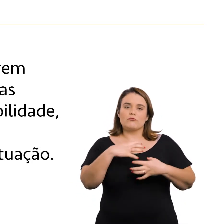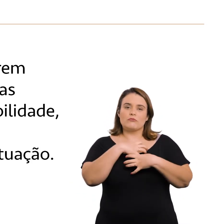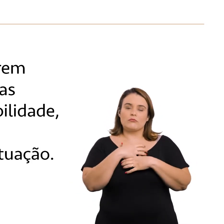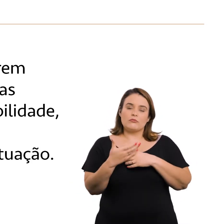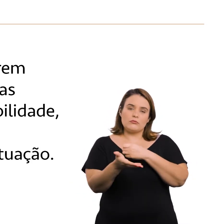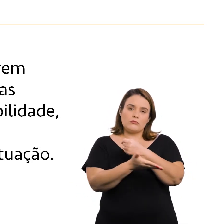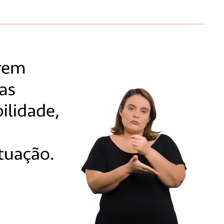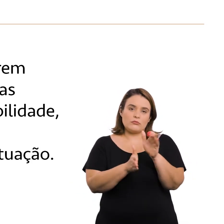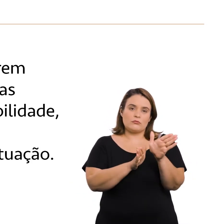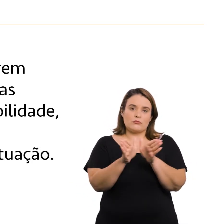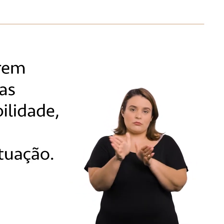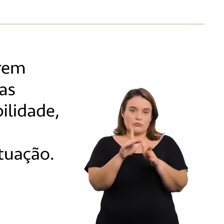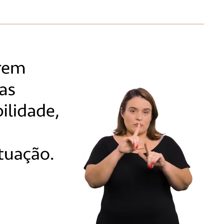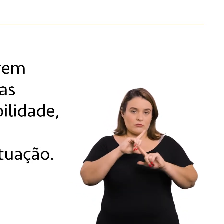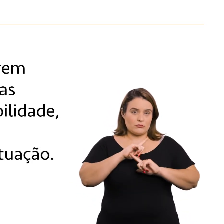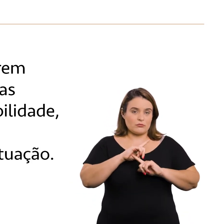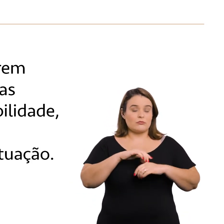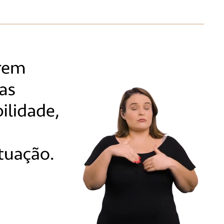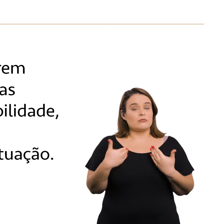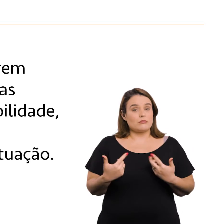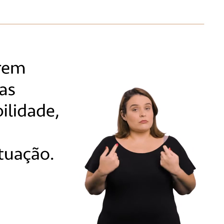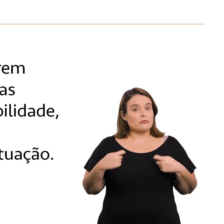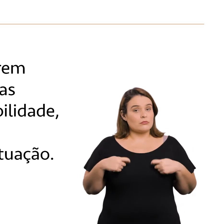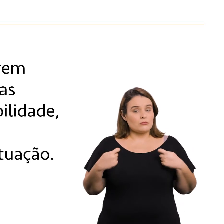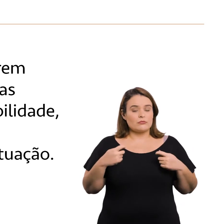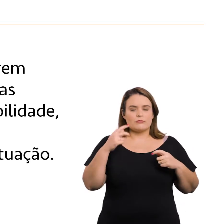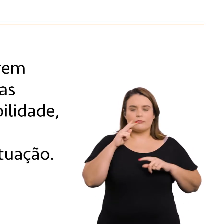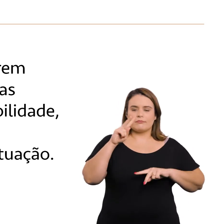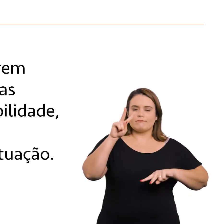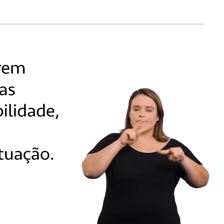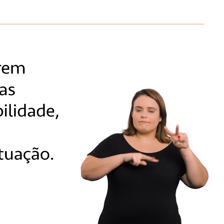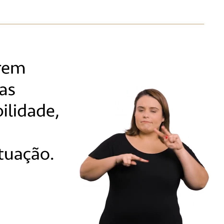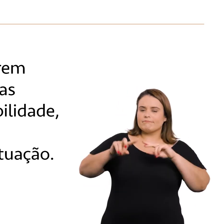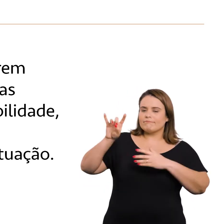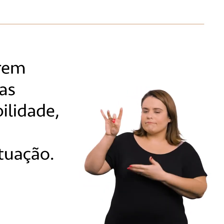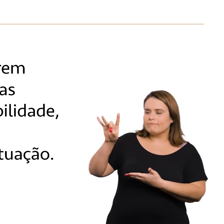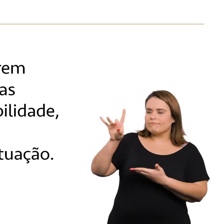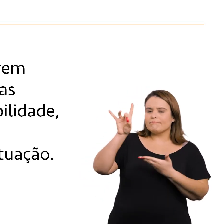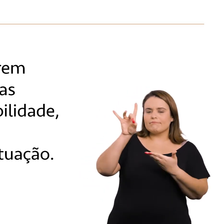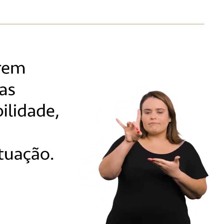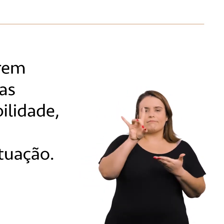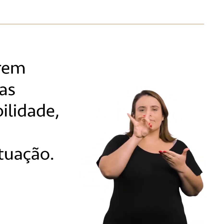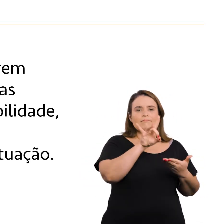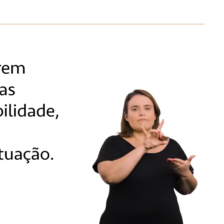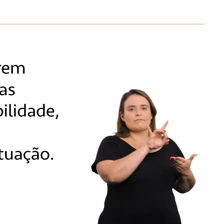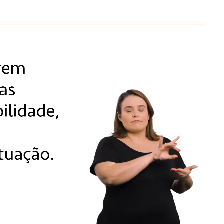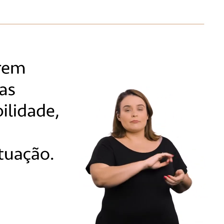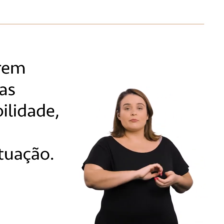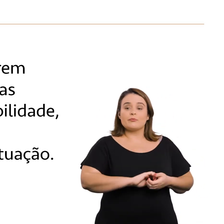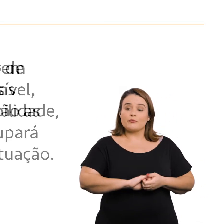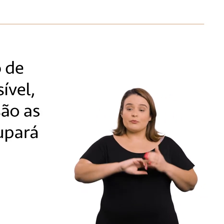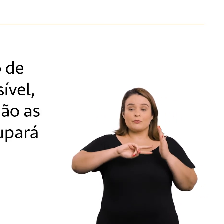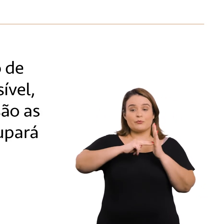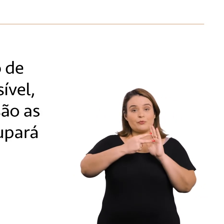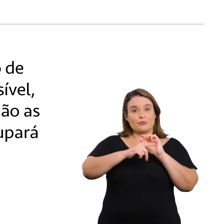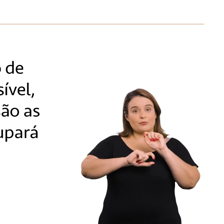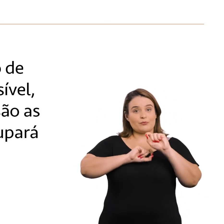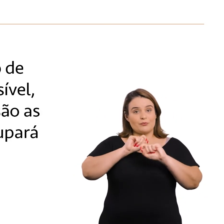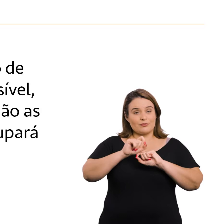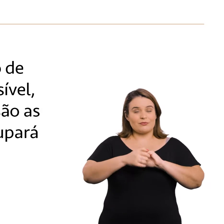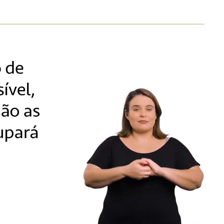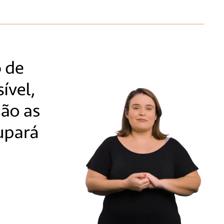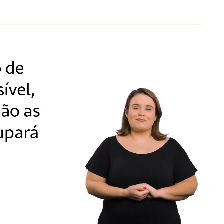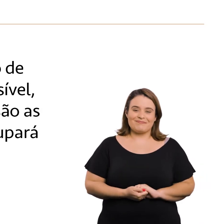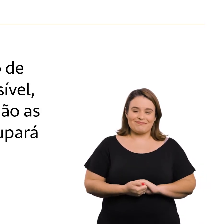as condições básicas de acessibilidade, é necessário um olhar individualizado para cada situação. Isto é,